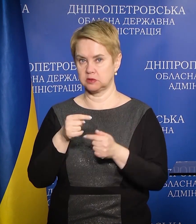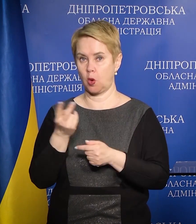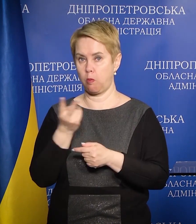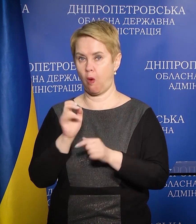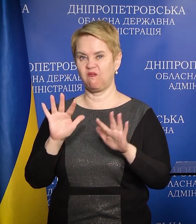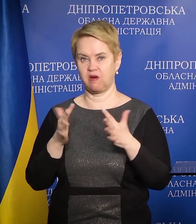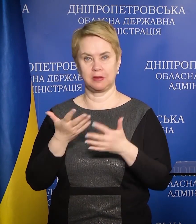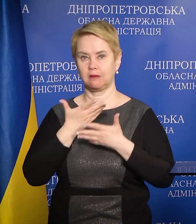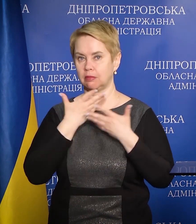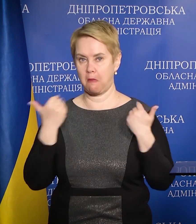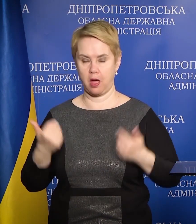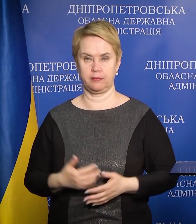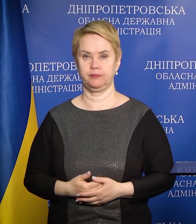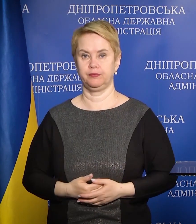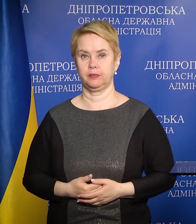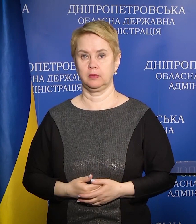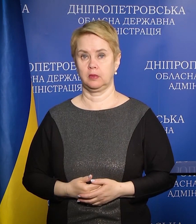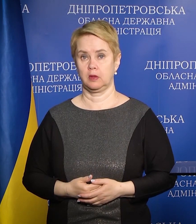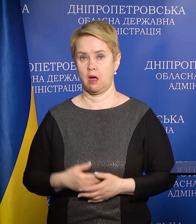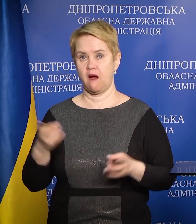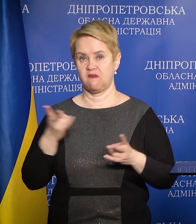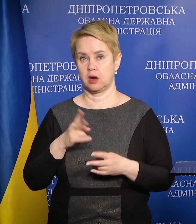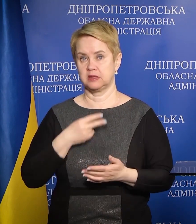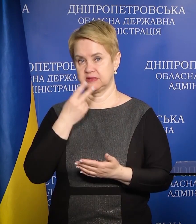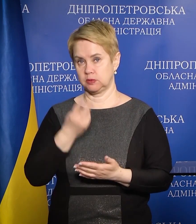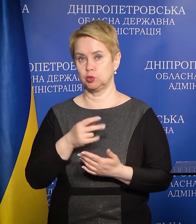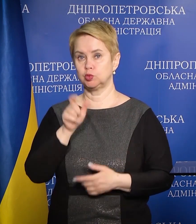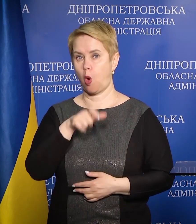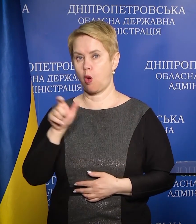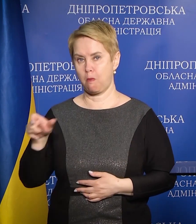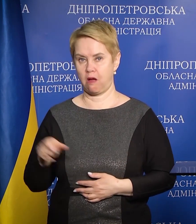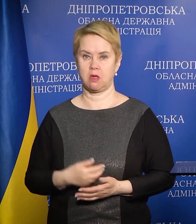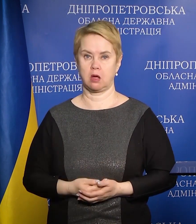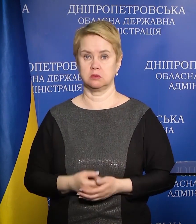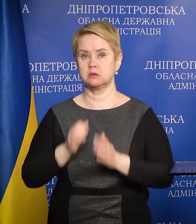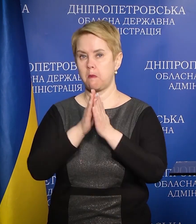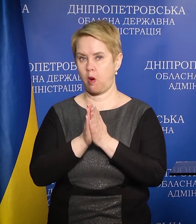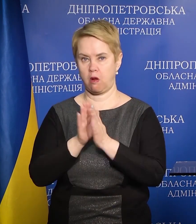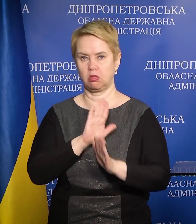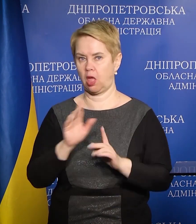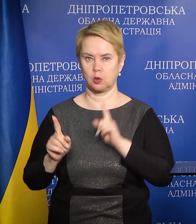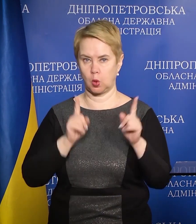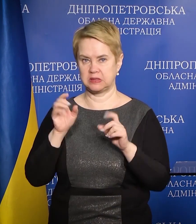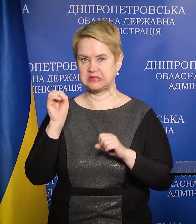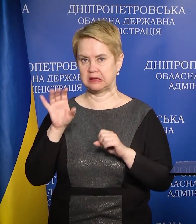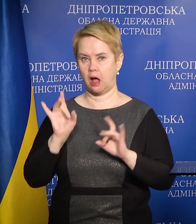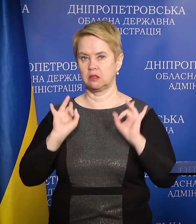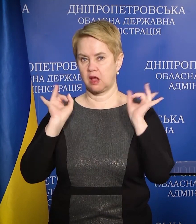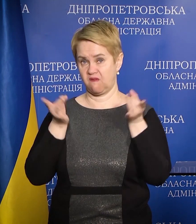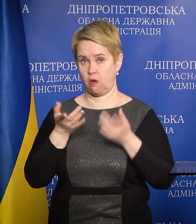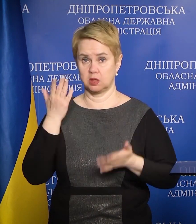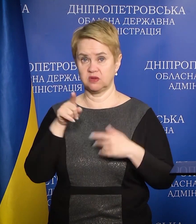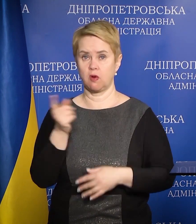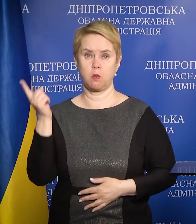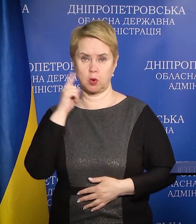обох випадків немає. Варто звернутися до громадян з проханням не ігнорувати сигнал тривоги. Якщо